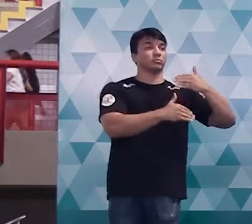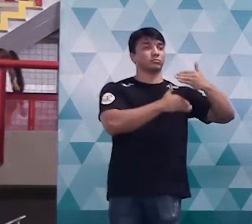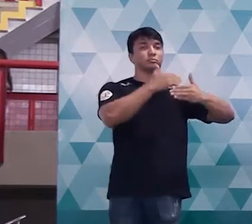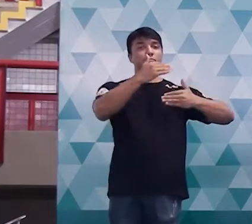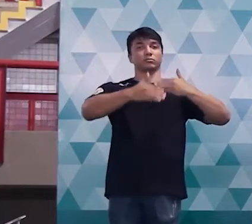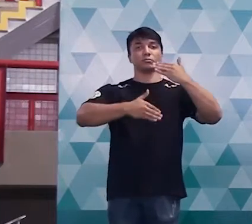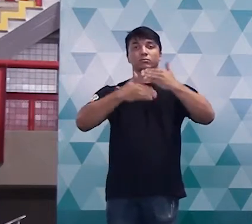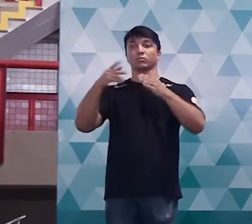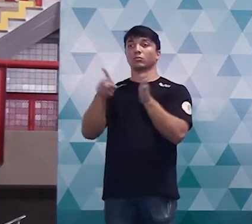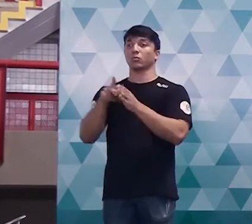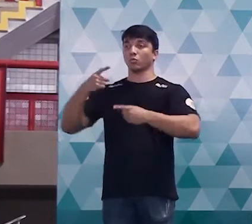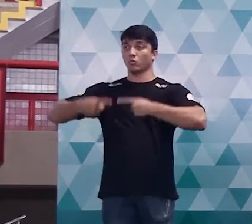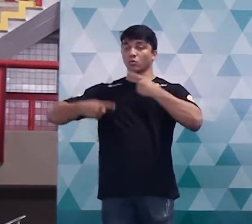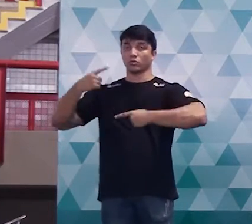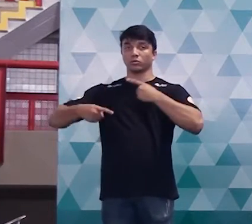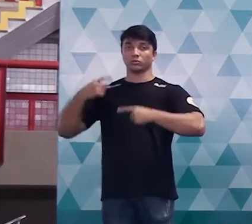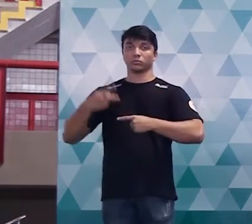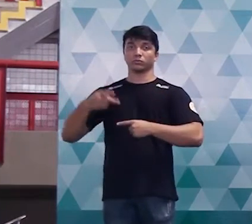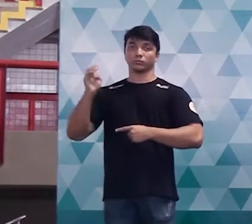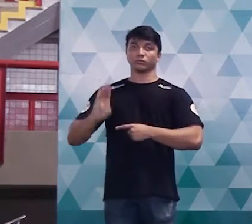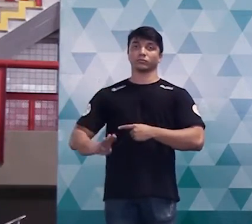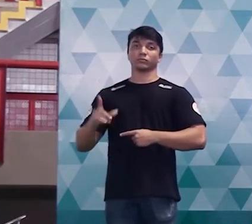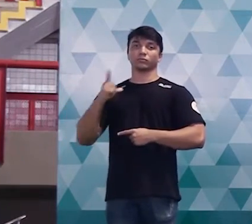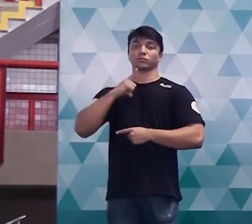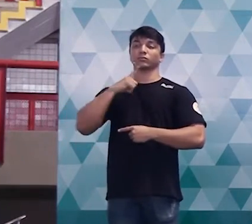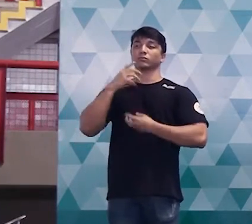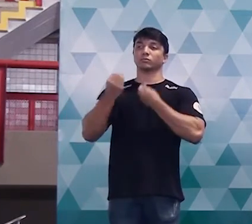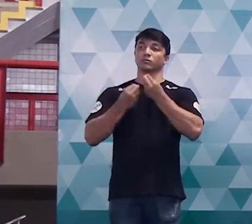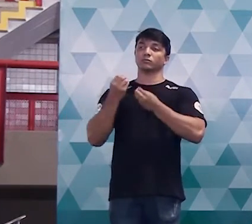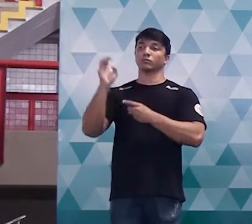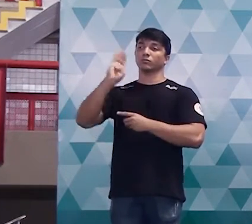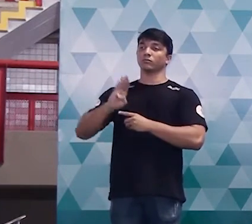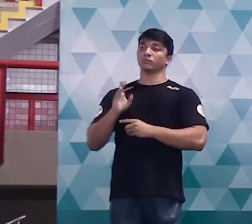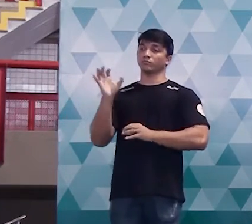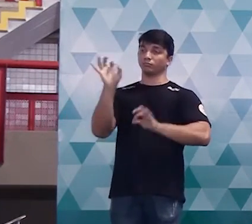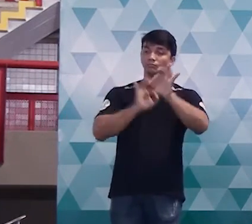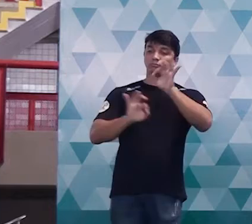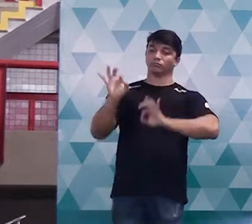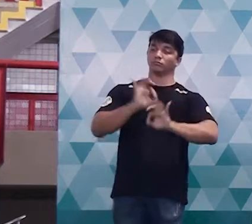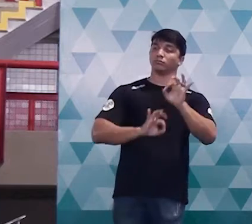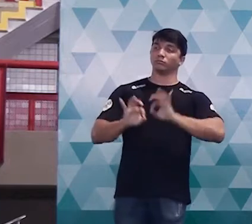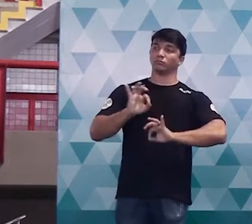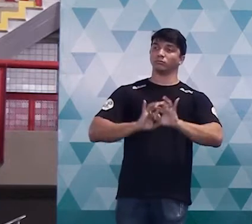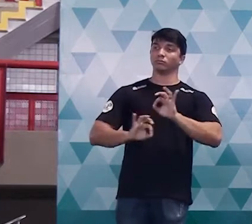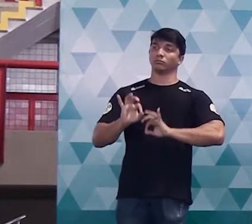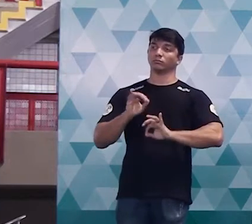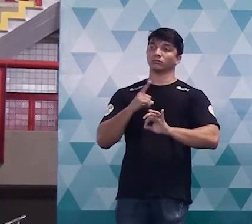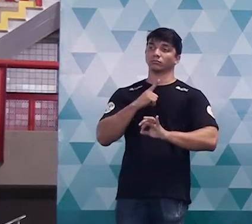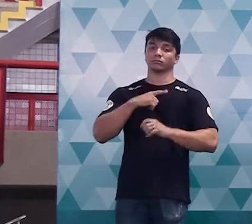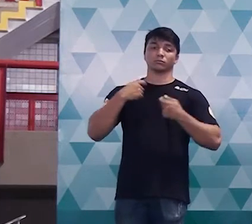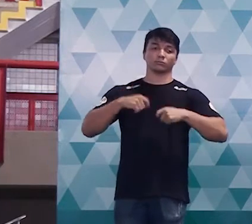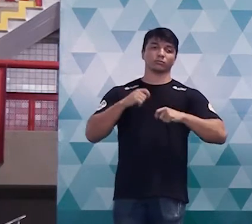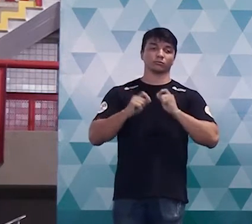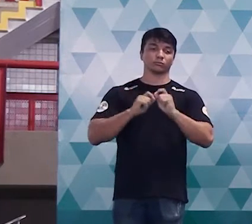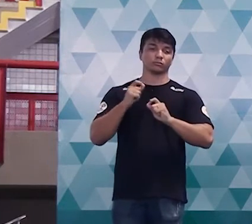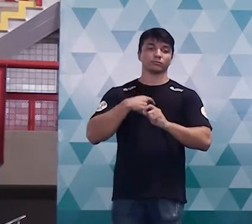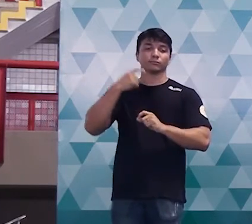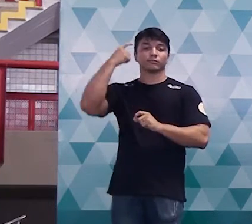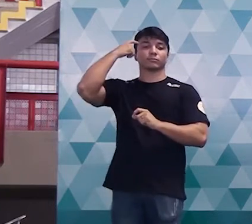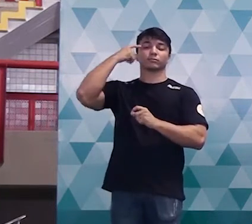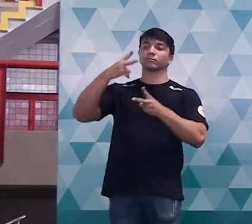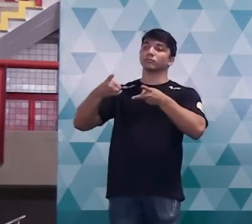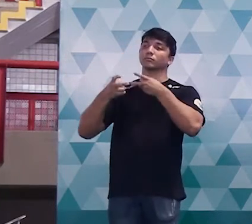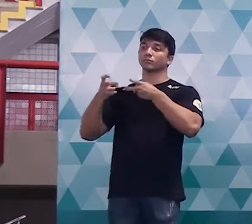político brasileiro e para a gente entender como o Brasil se organiza hoje, a gente tem que perceber